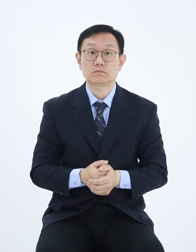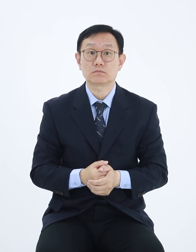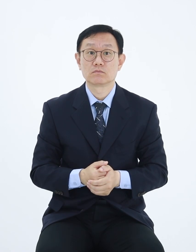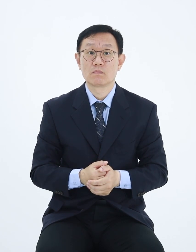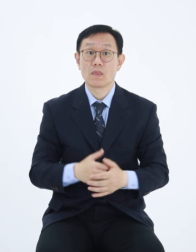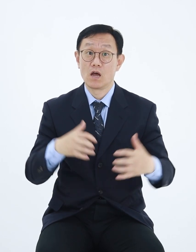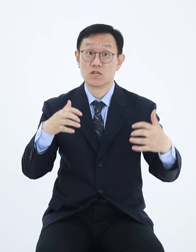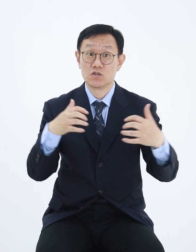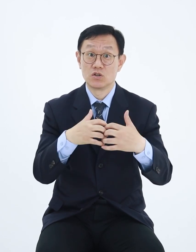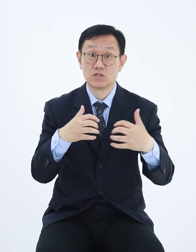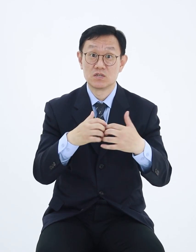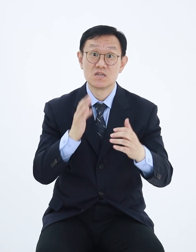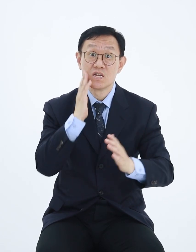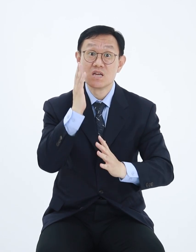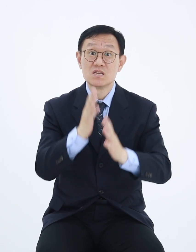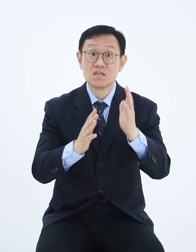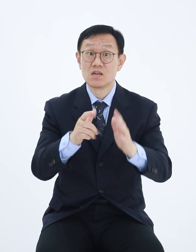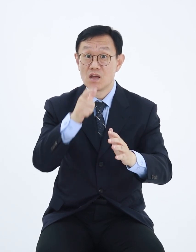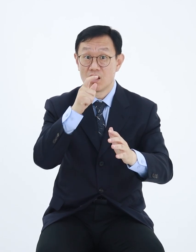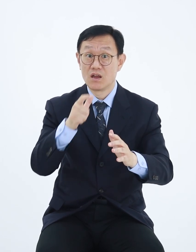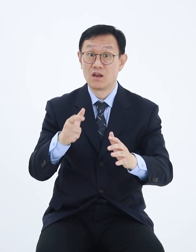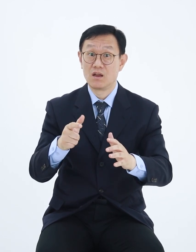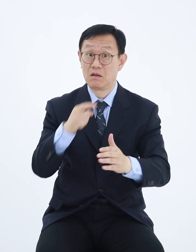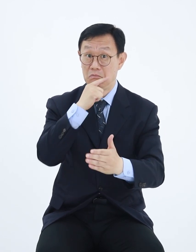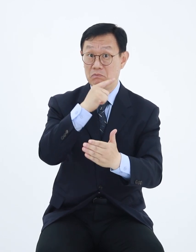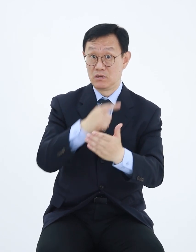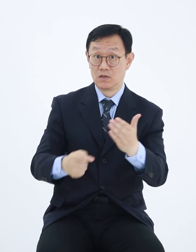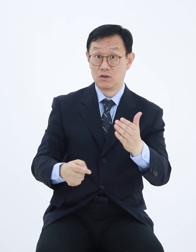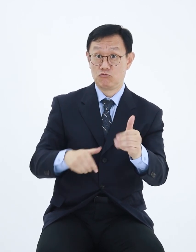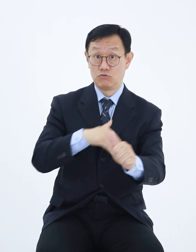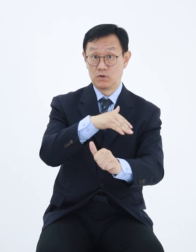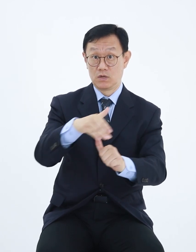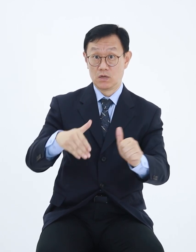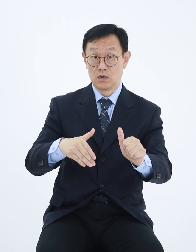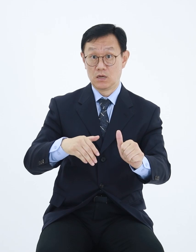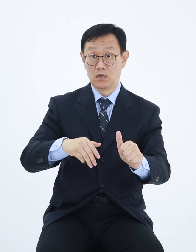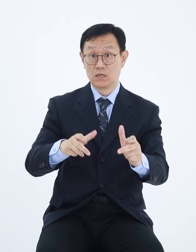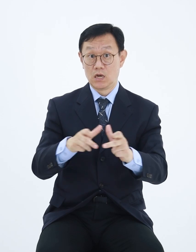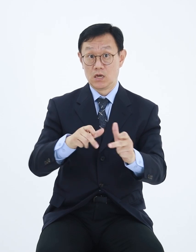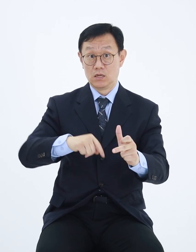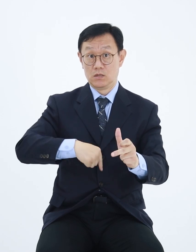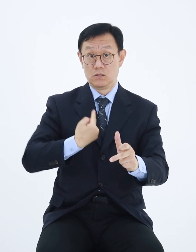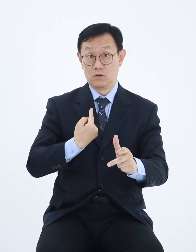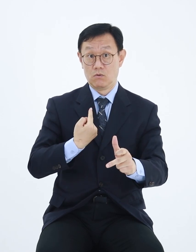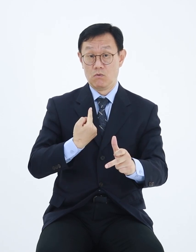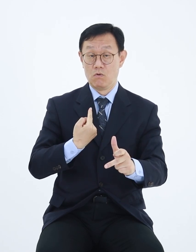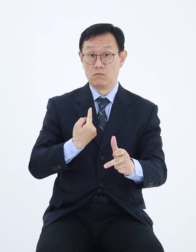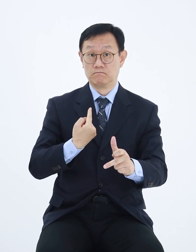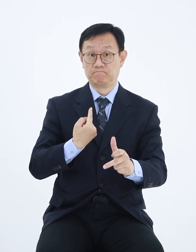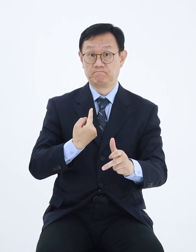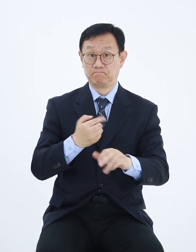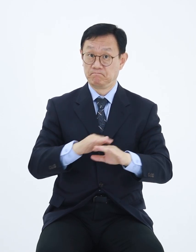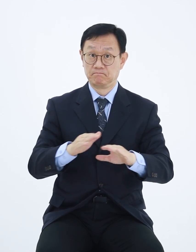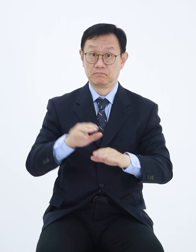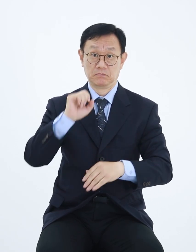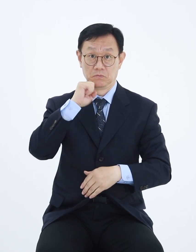전쟁이나 자연재해와 같은 위험한 상황에서 장애인은 스스로를 보호하기 힘들 수 있습니다. 협약